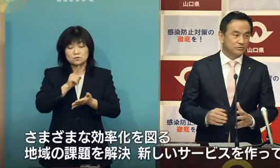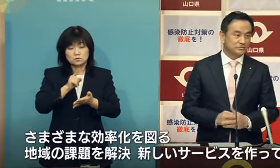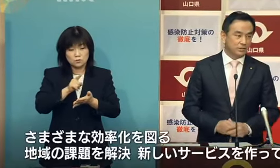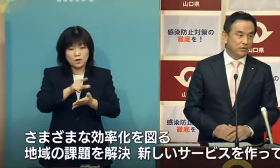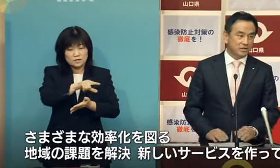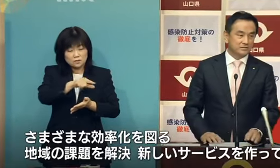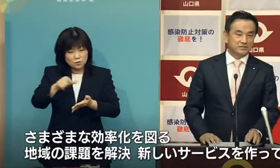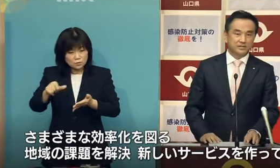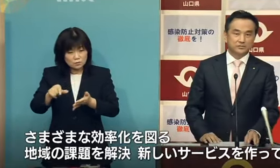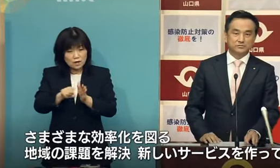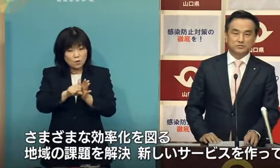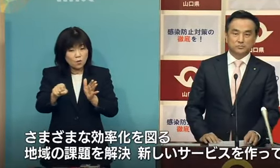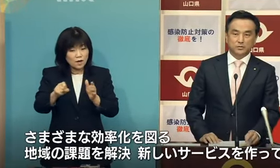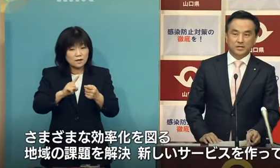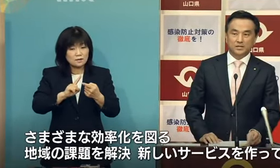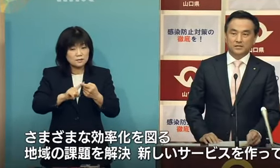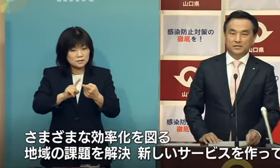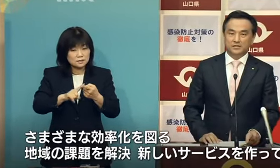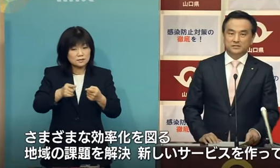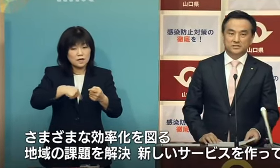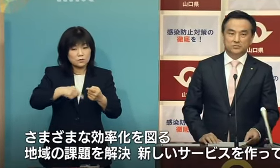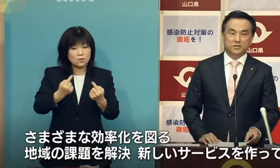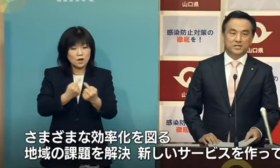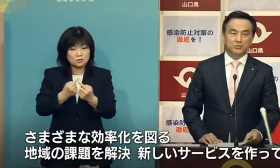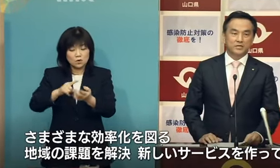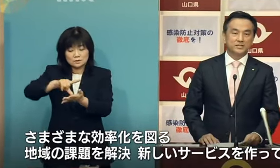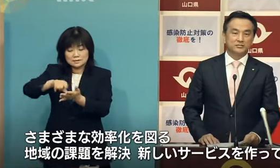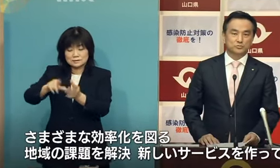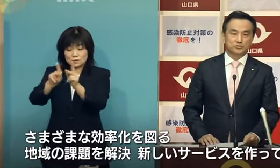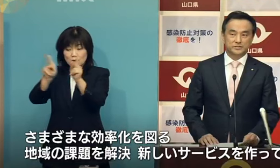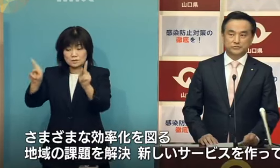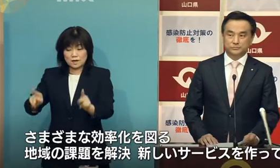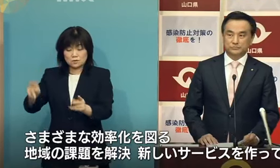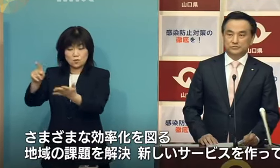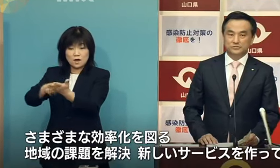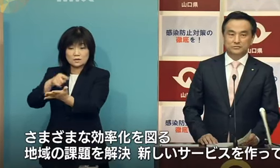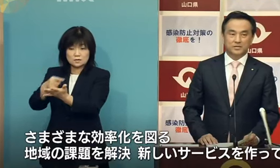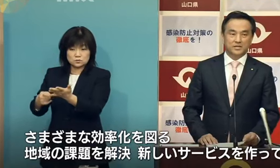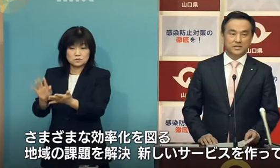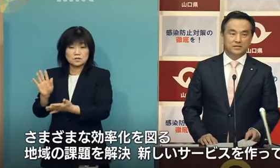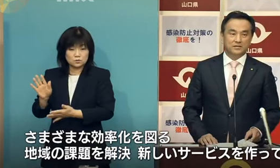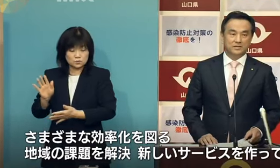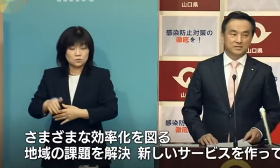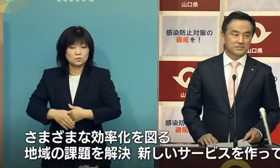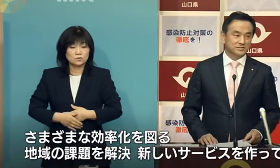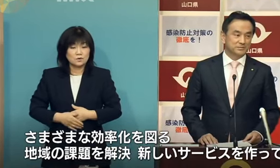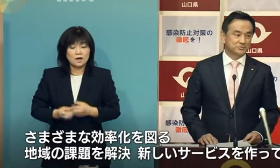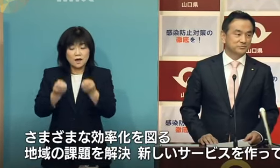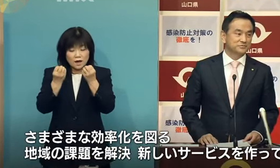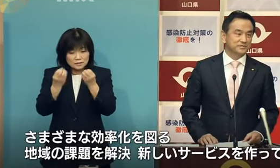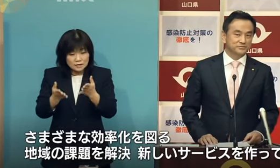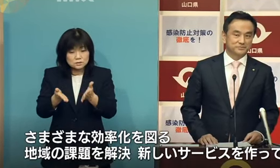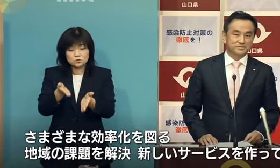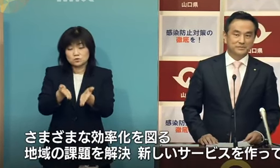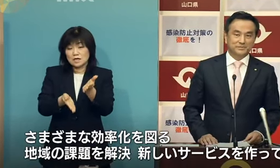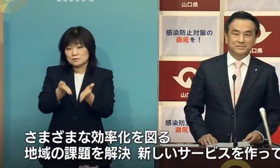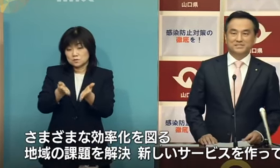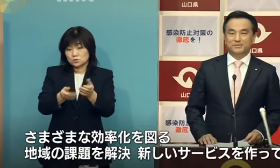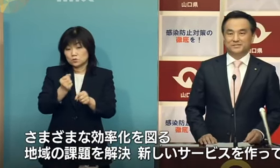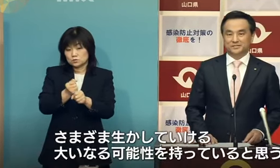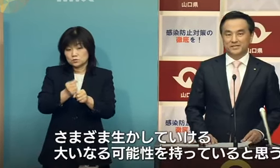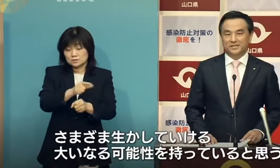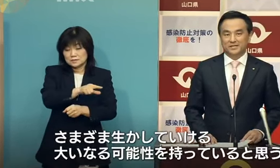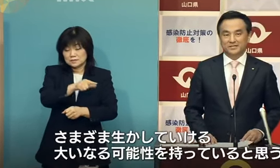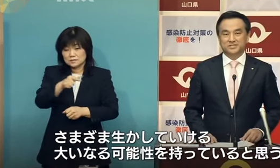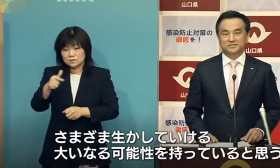さまざまな効率化を図っていくですとか、地域の課題を解決をしていく、それから新しいサービスを作っていく、さま